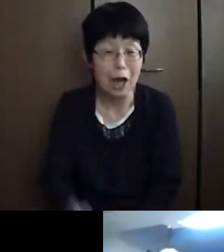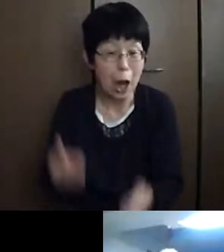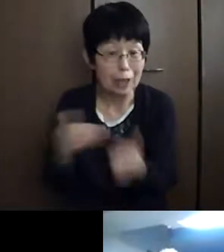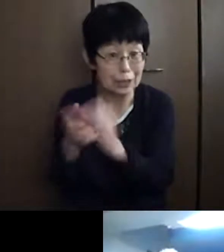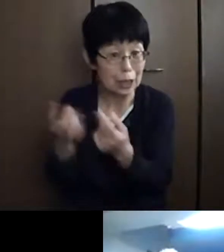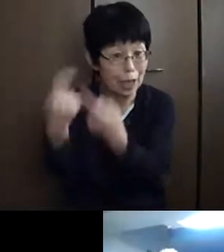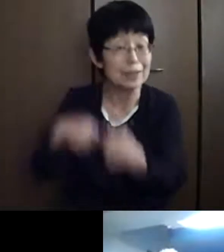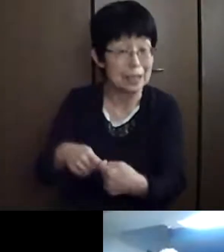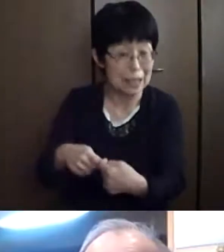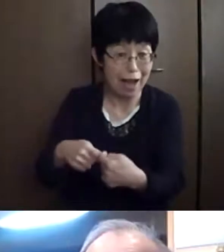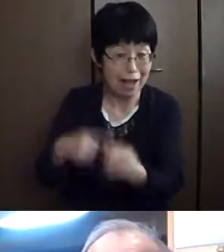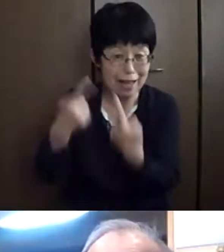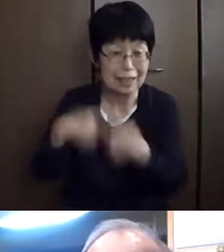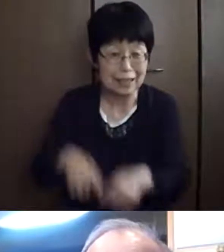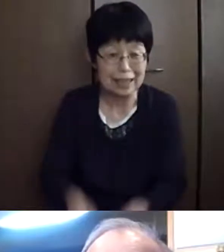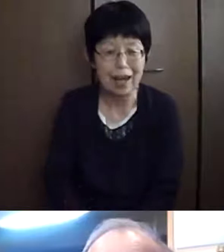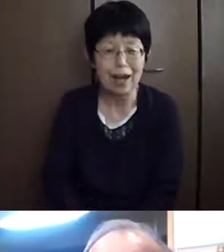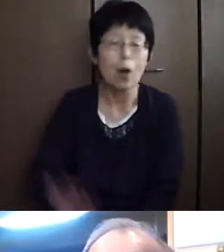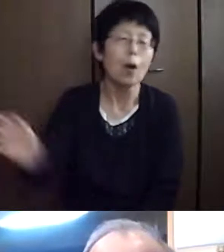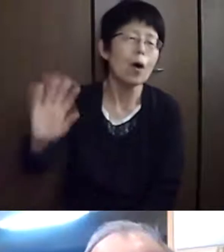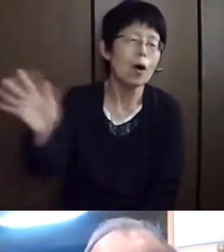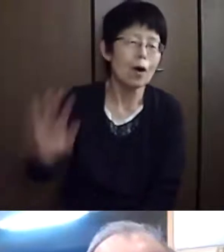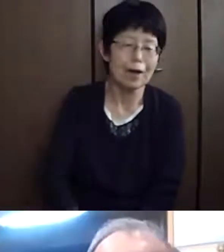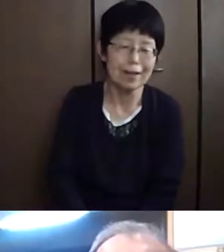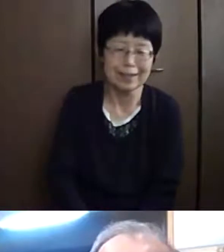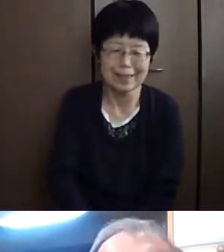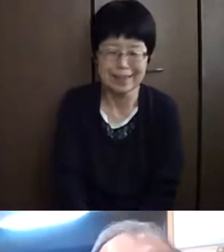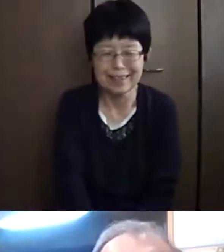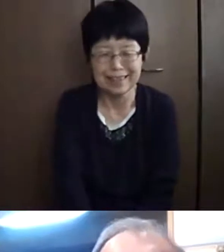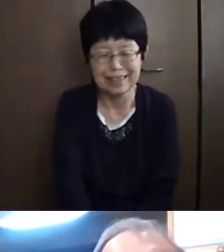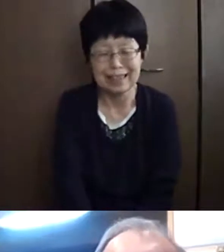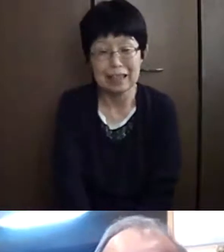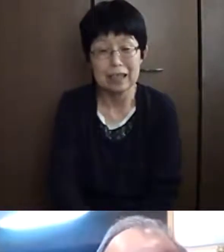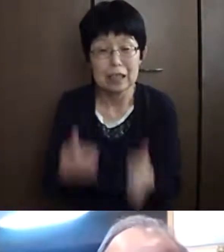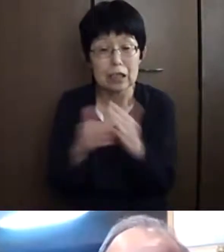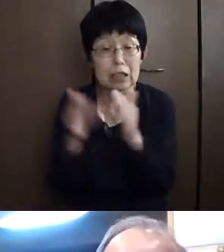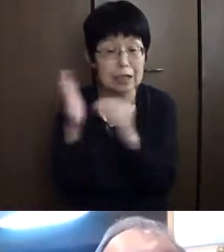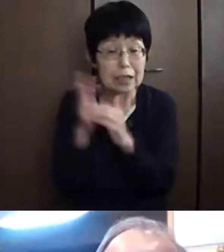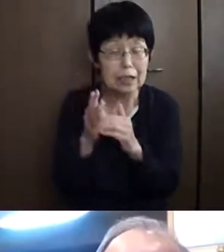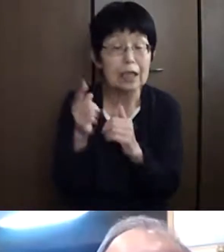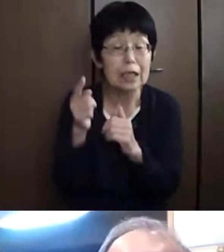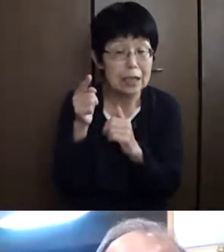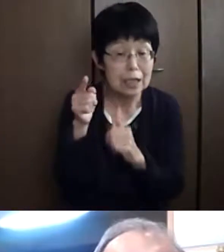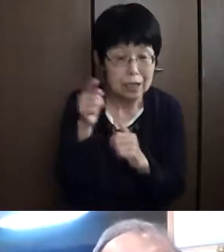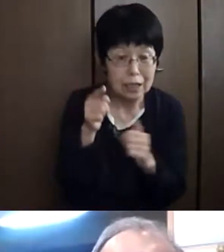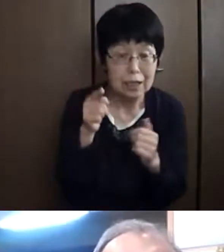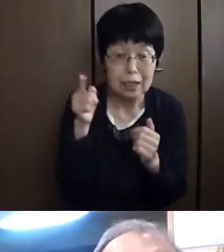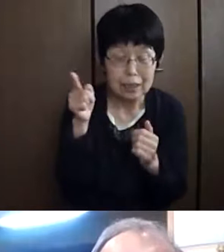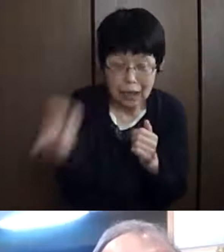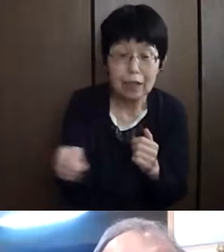来ました。 うん。あ、本当だ。 はい。竹さんとトロロさんはもうお顔合わせ